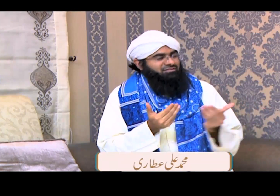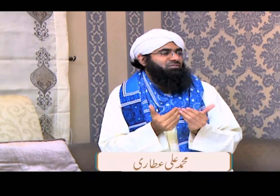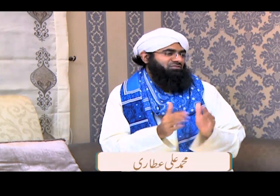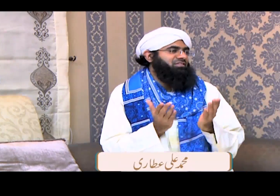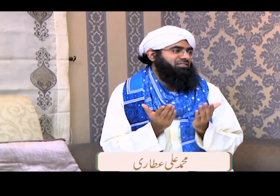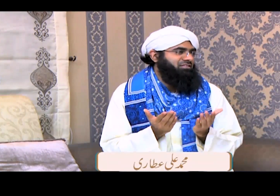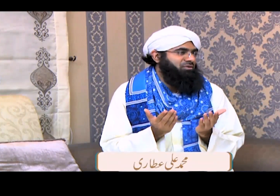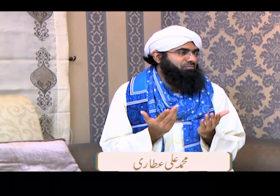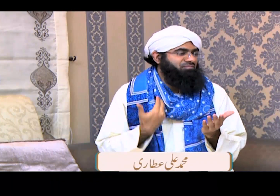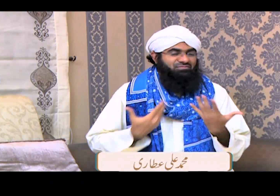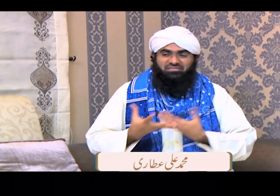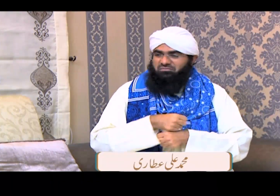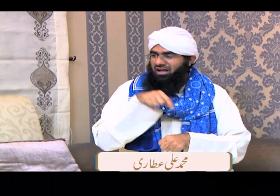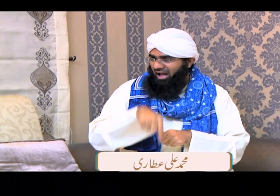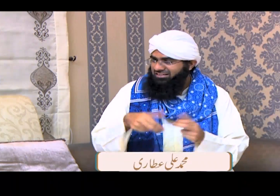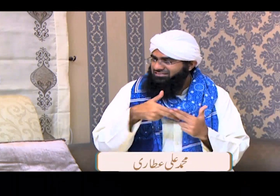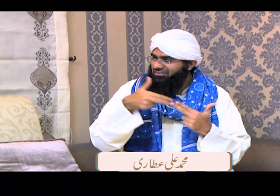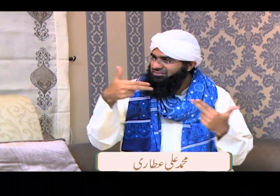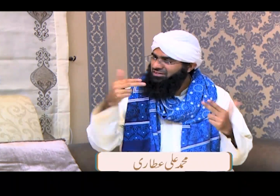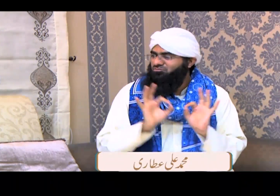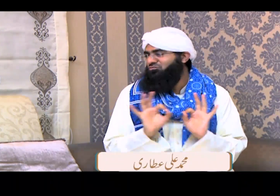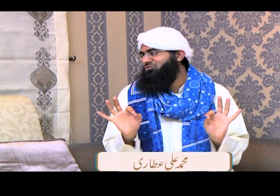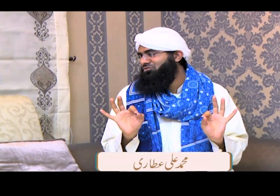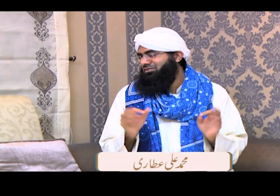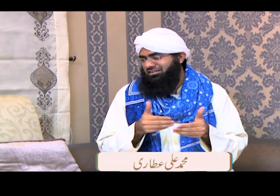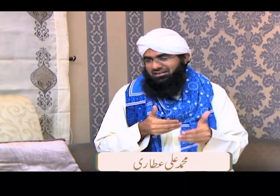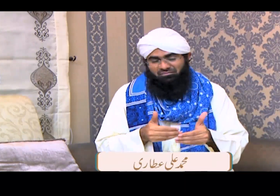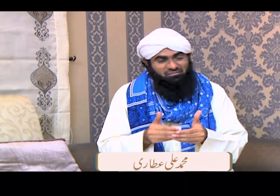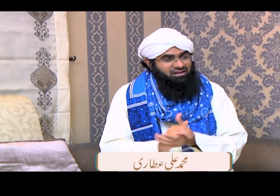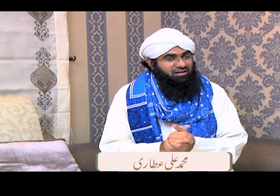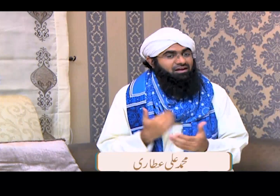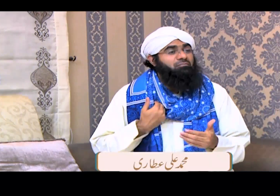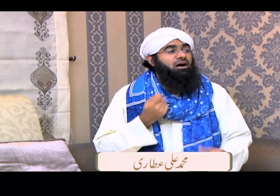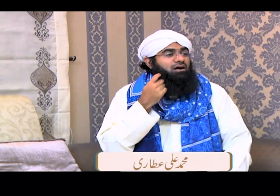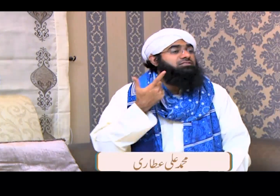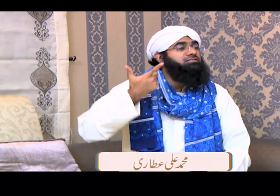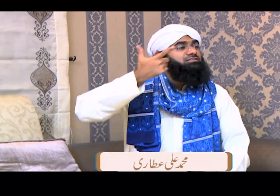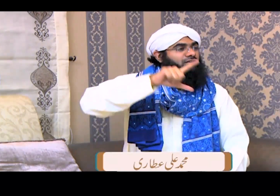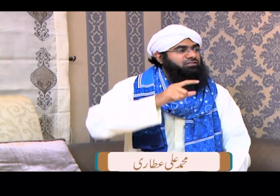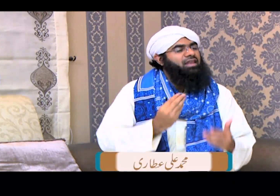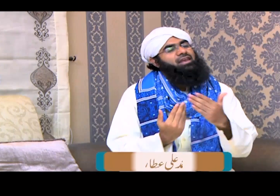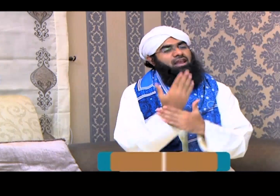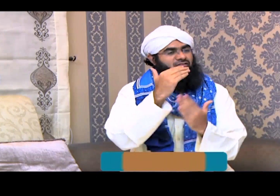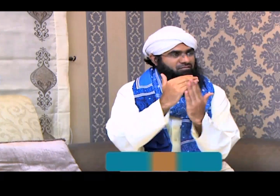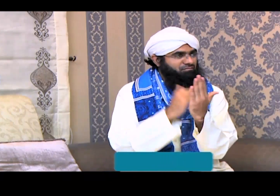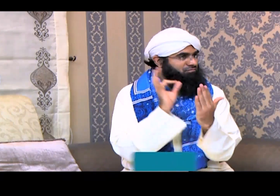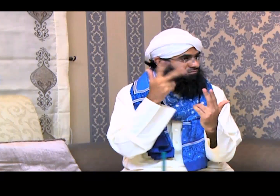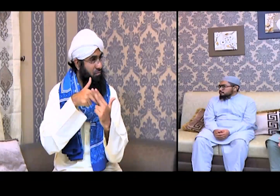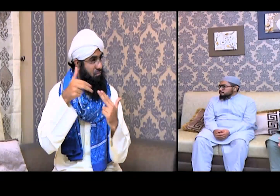فرمائے۔ ہمارے آج کے پروگرام کا وقت اختتام کی طرف بڑھ رہا ہے۔ اگلے ہفتے ایک نئے موضوع کے ساتھ پھر حاضر ہوں گے۔ تب تک